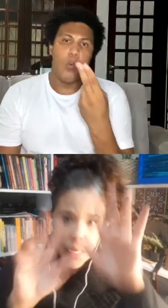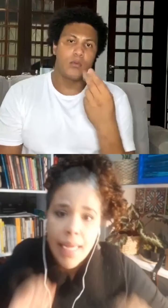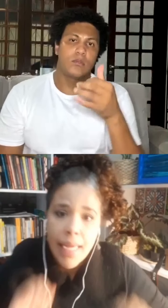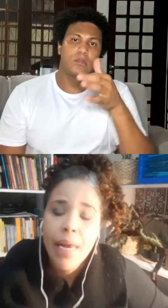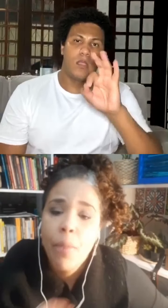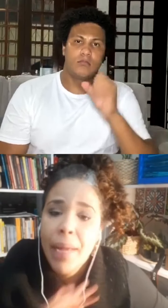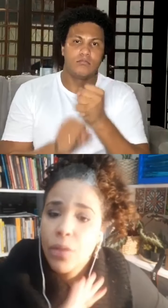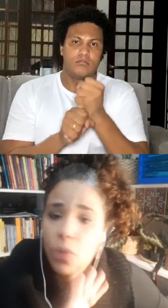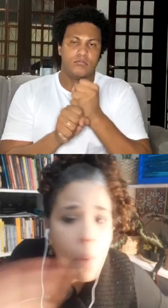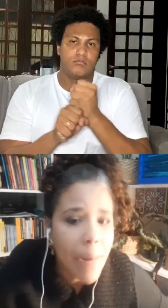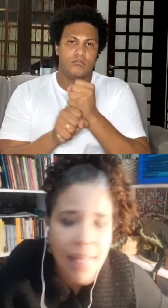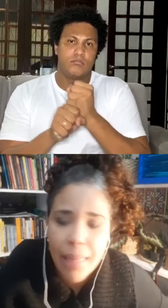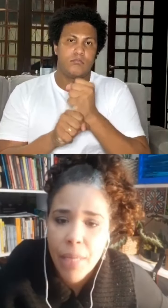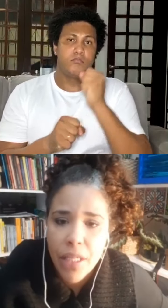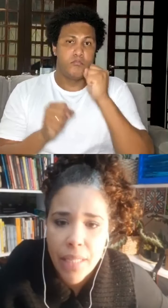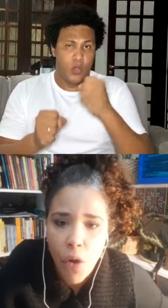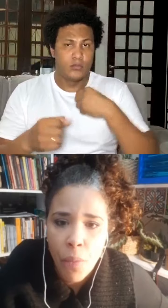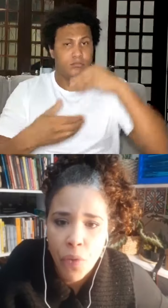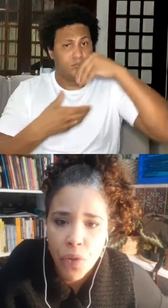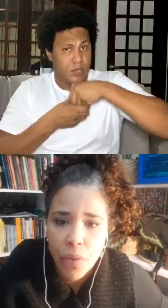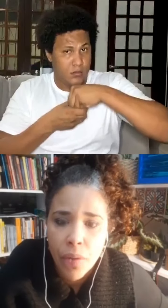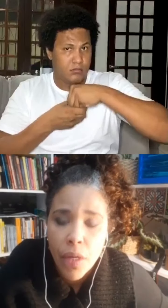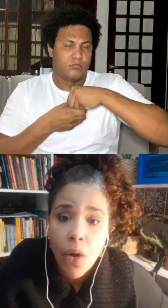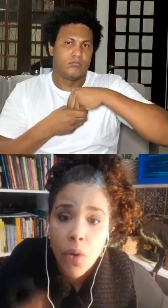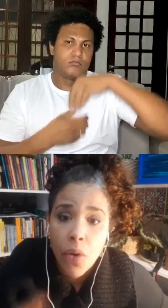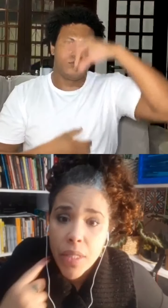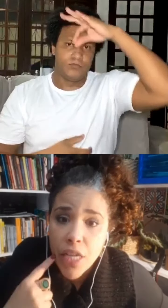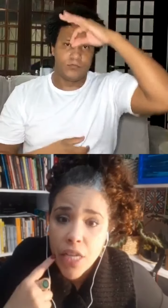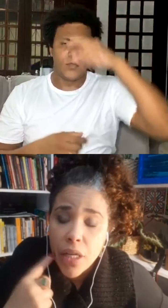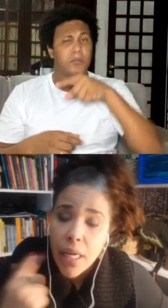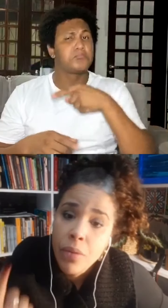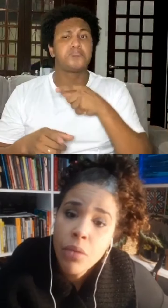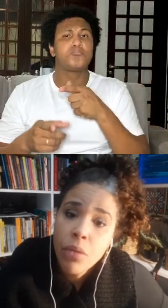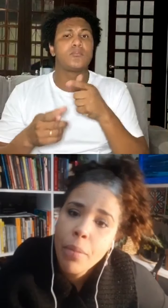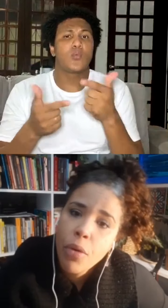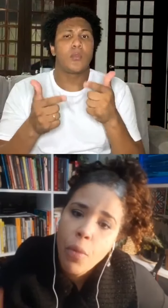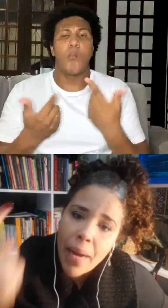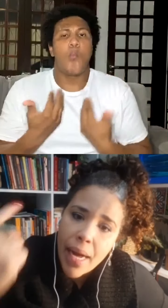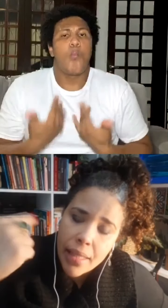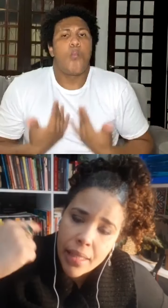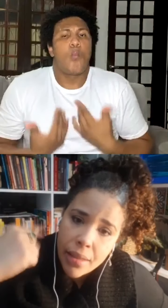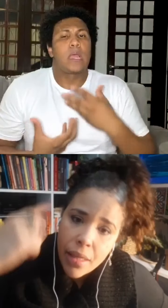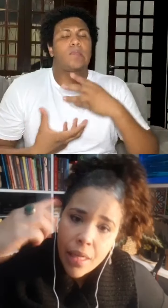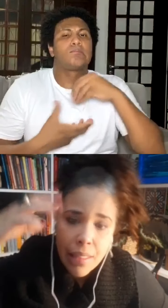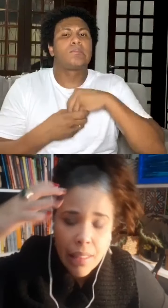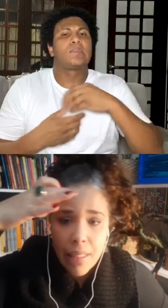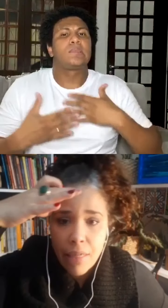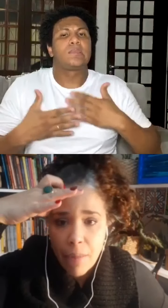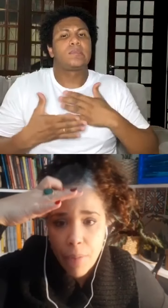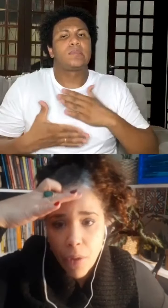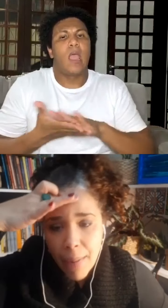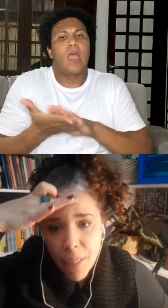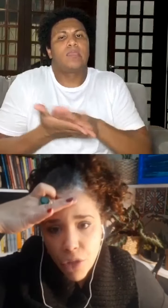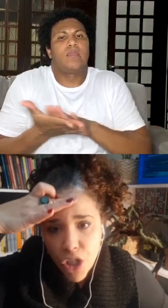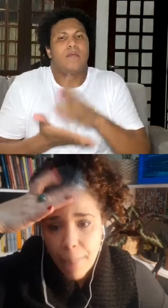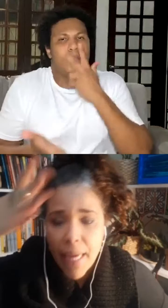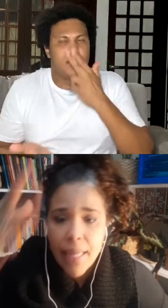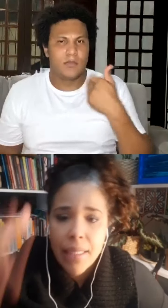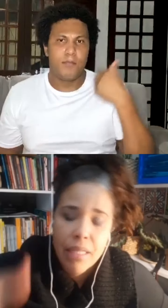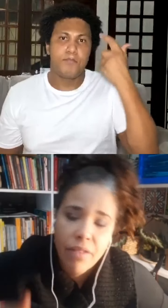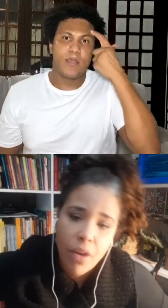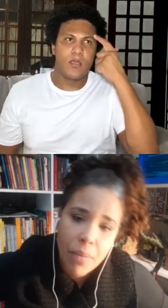E ele é um método completamente sem hormônio. Ou seja, eu não estou preocupada se vai piorar minha dor de